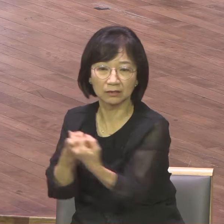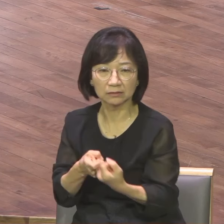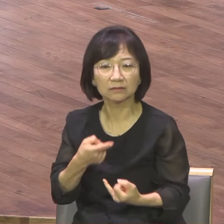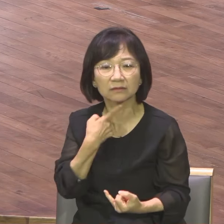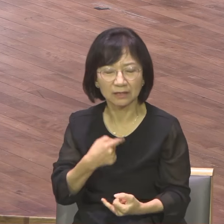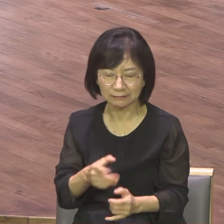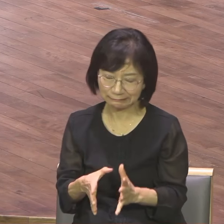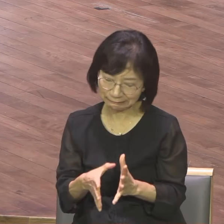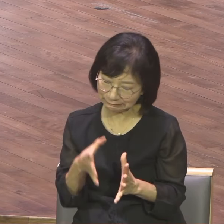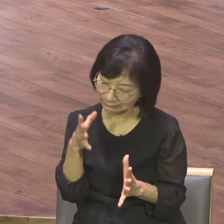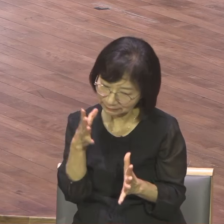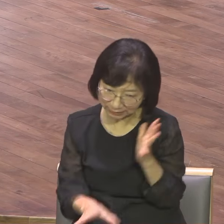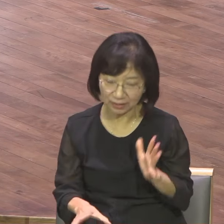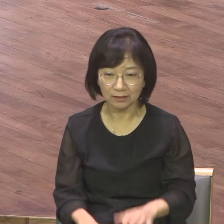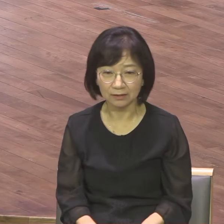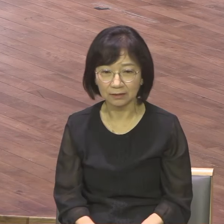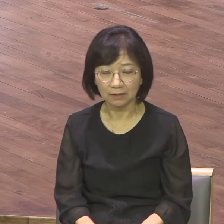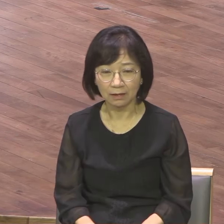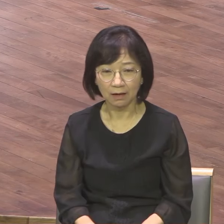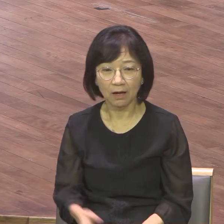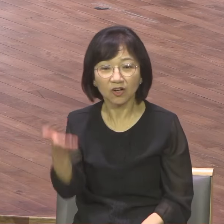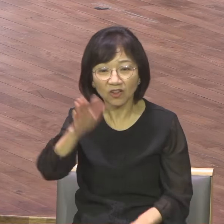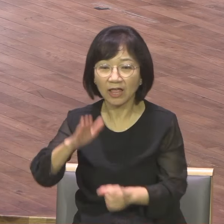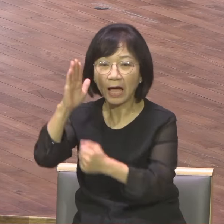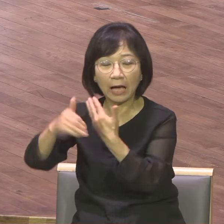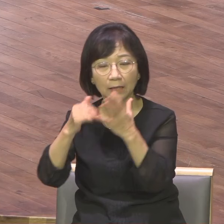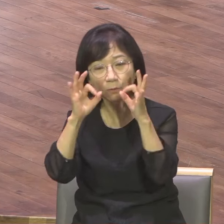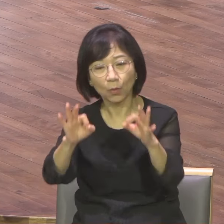그 사울 왕은 별 잘못한 게 별로 없어요.